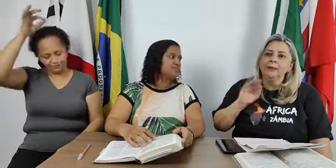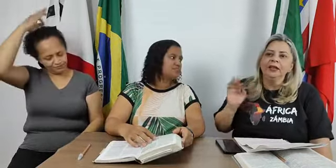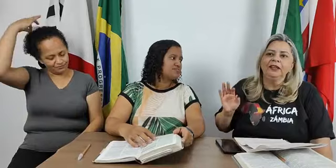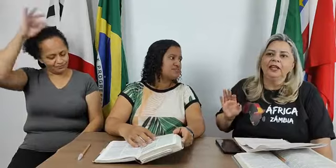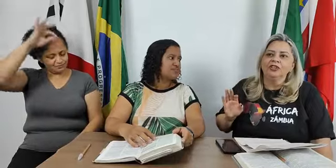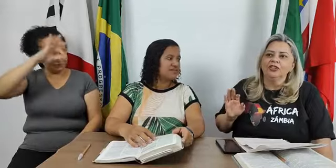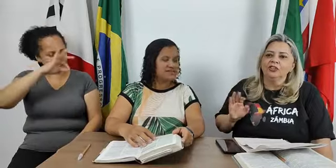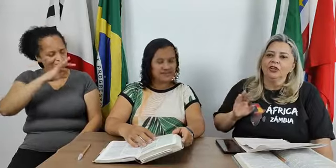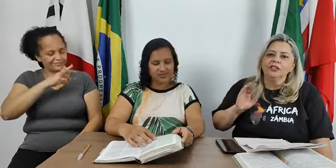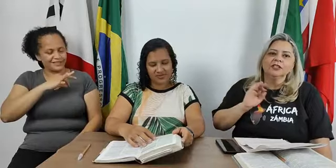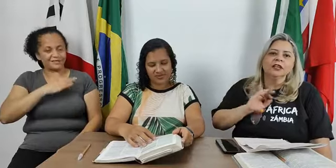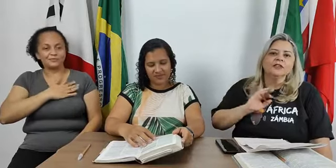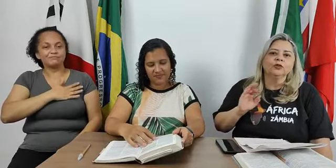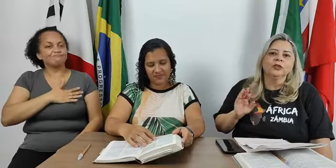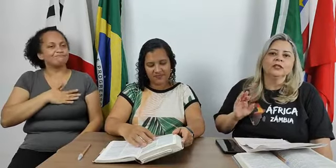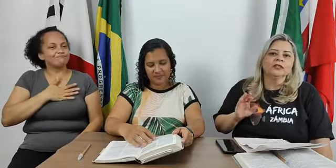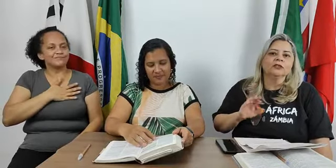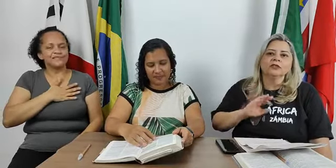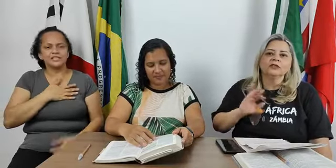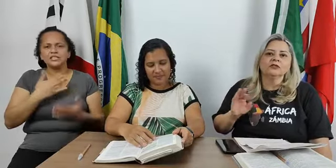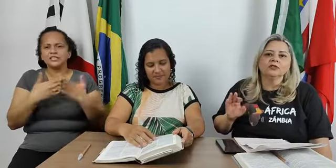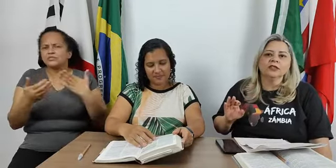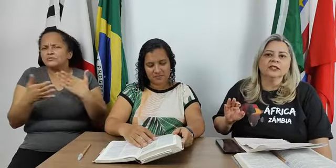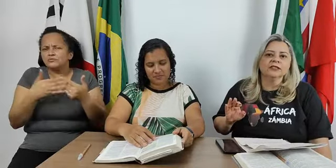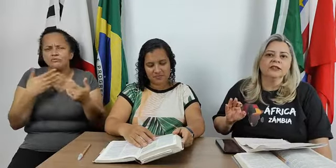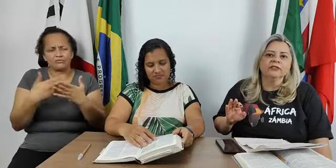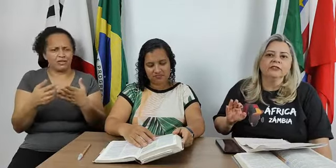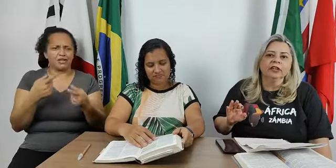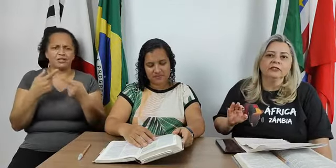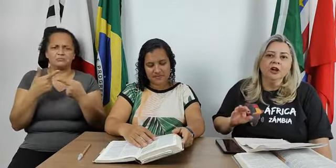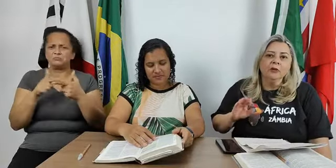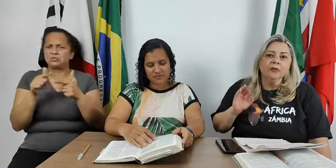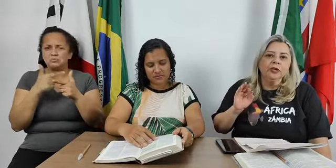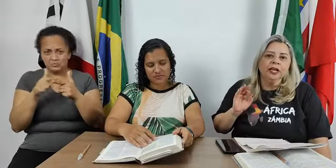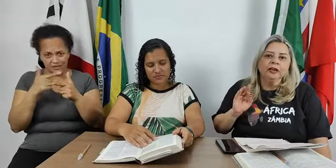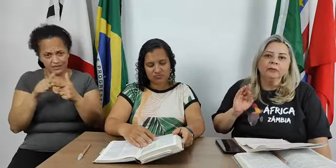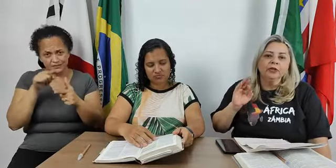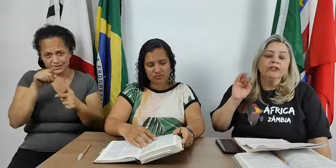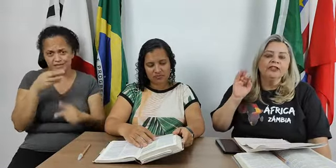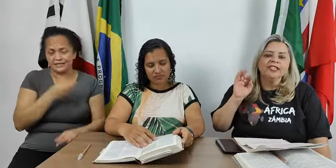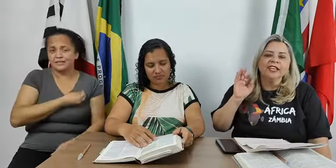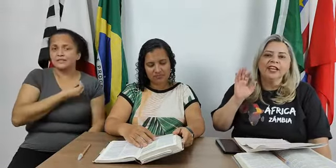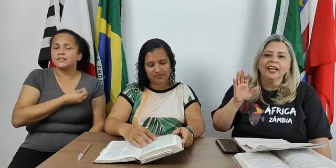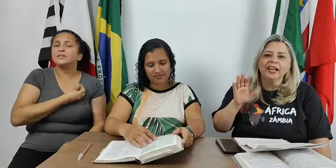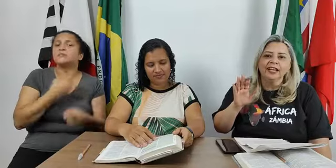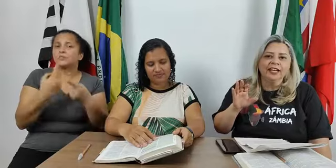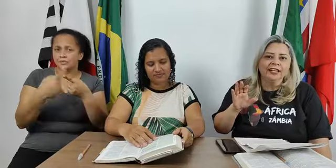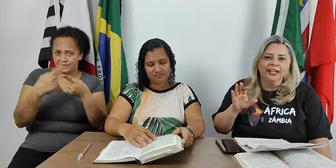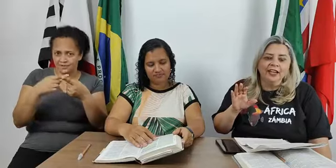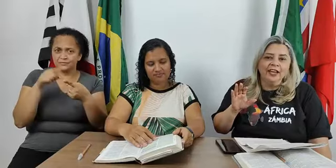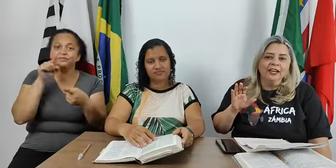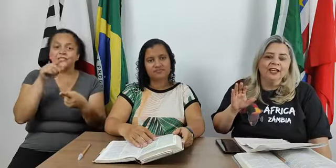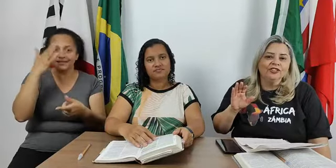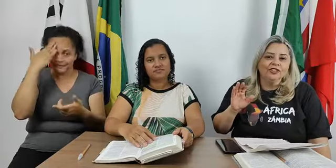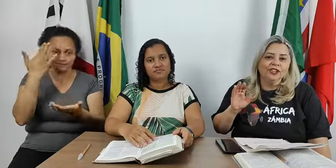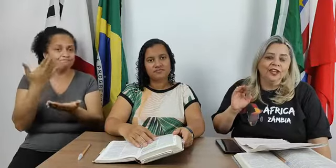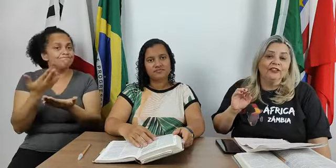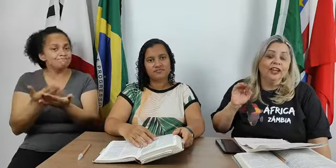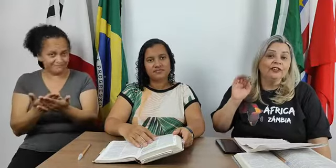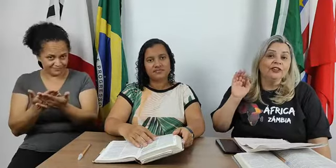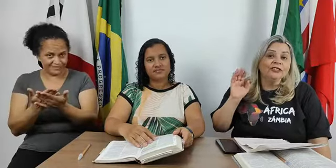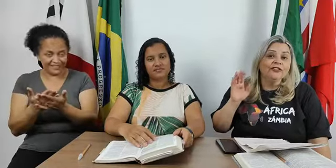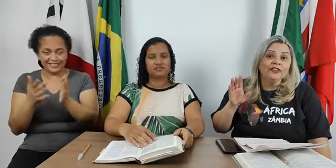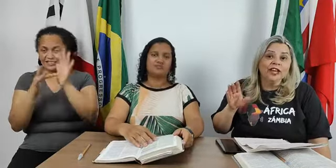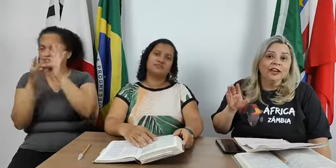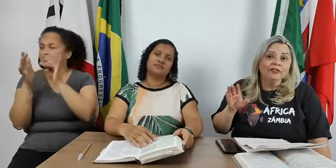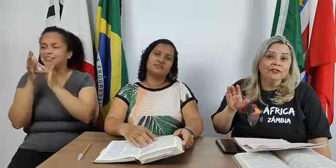é independente da situação, da circunstância que você está vivendo. Por quê? Porque você crê naquele